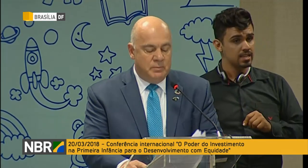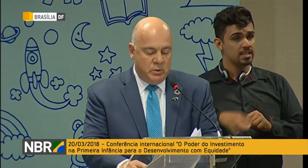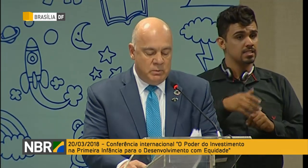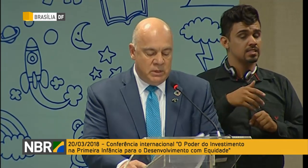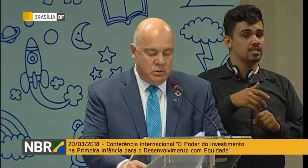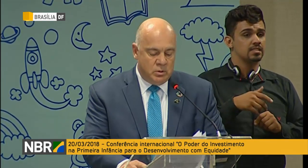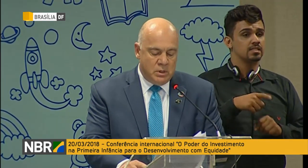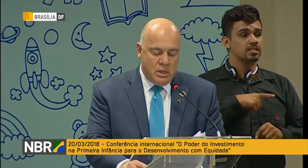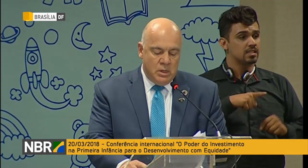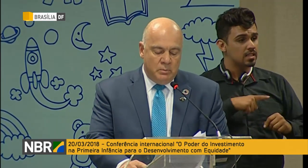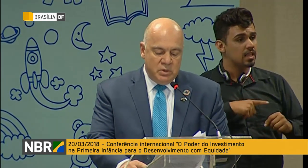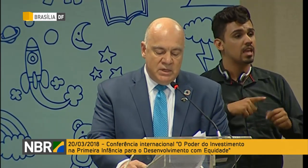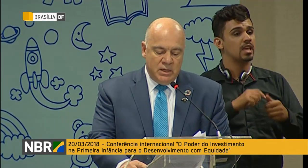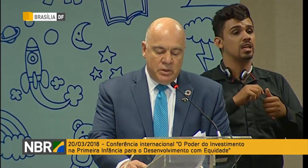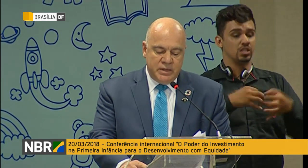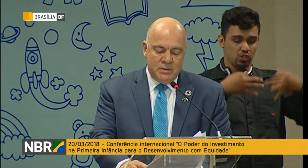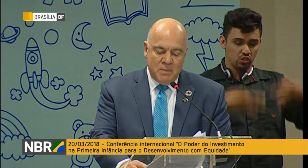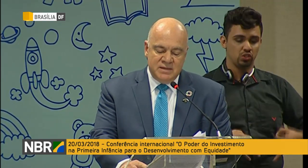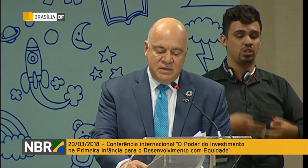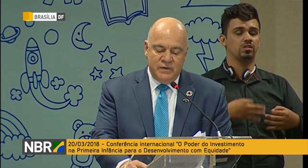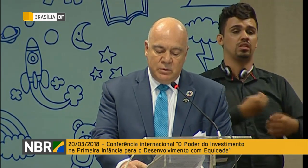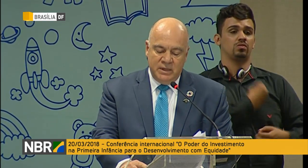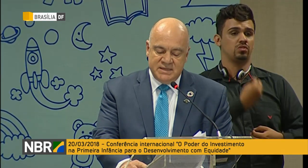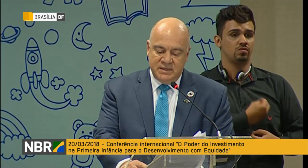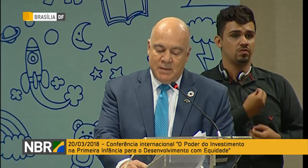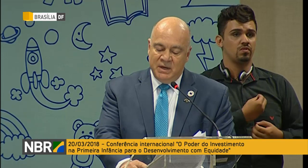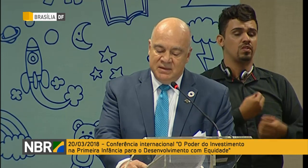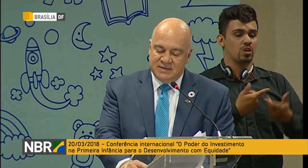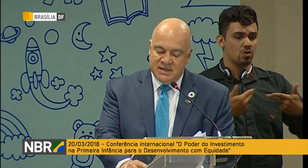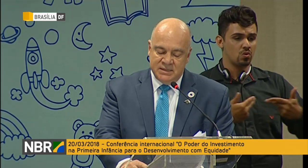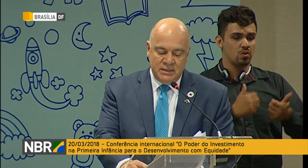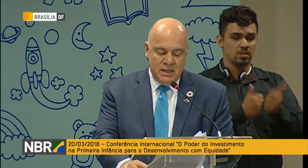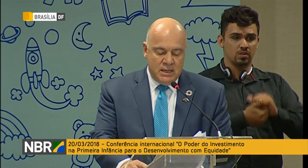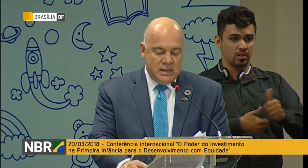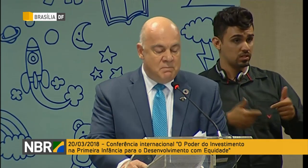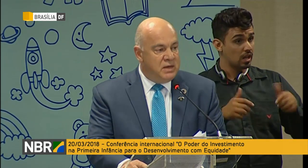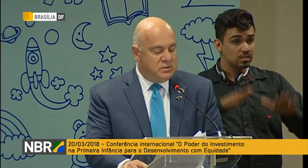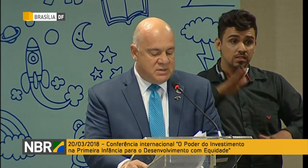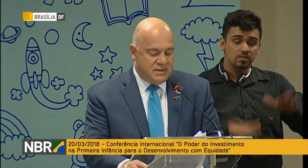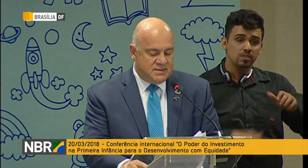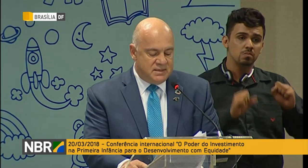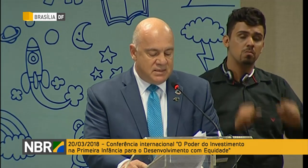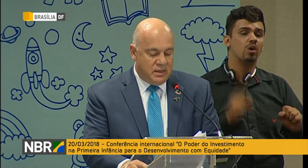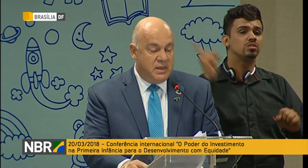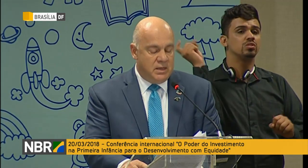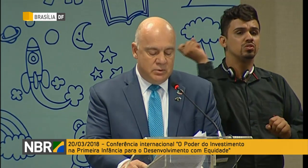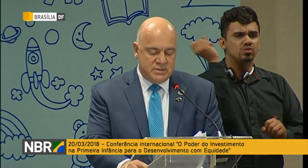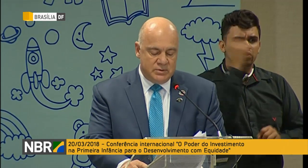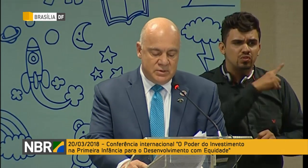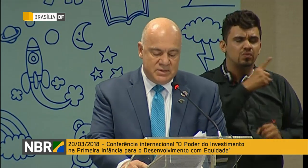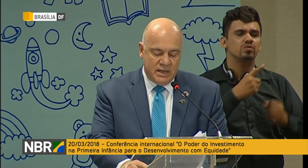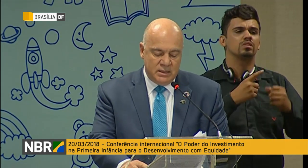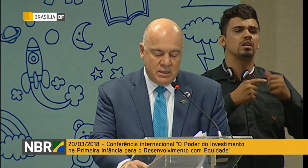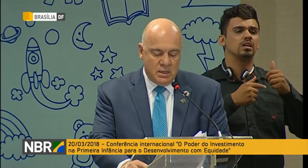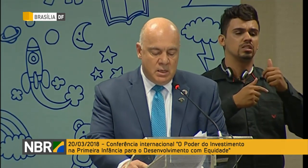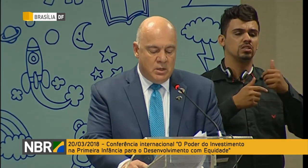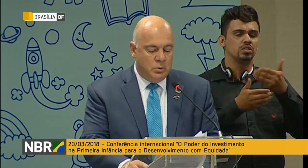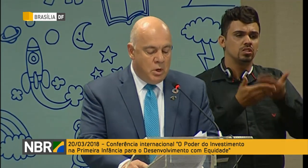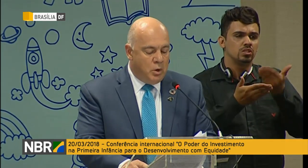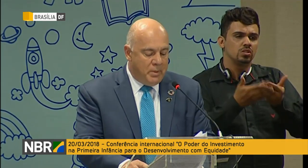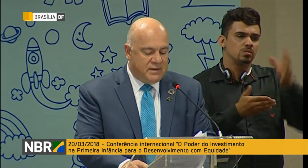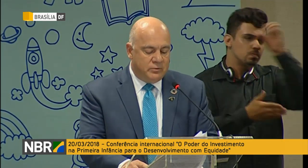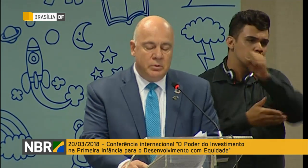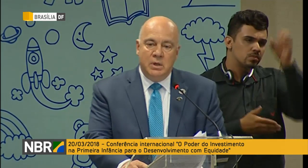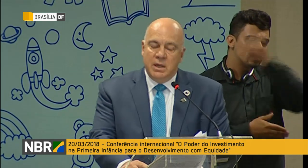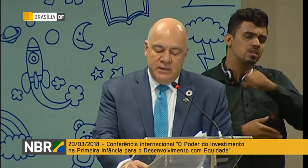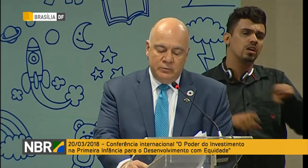de desenvolvimento podem encontrar mais dificuldade de aprendizagem e menos chances de inclusão social. No